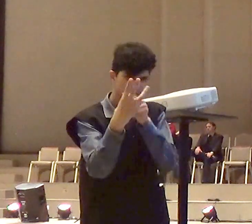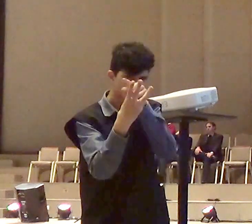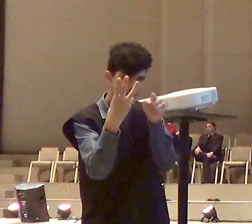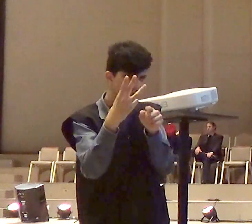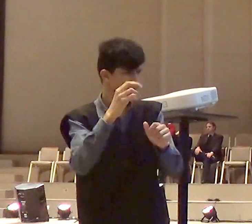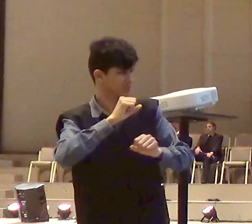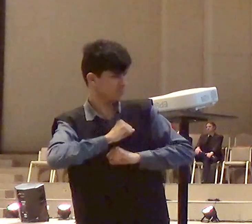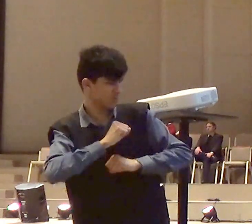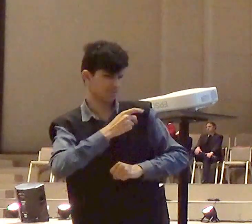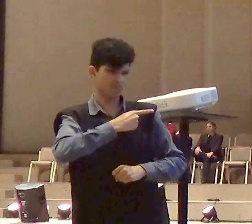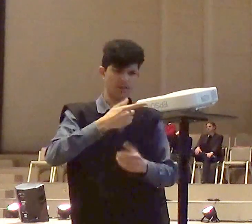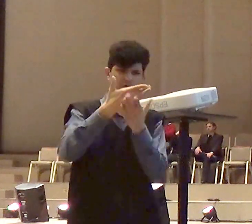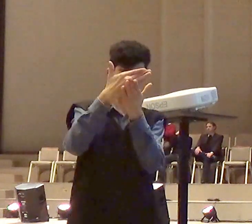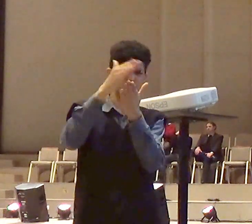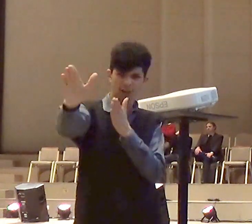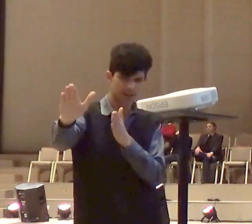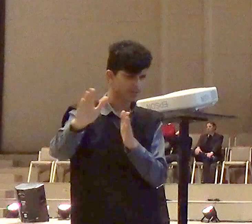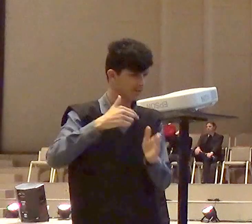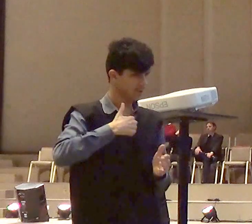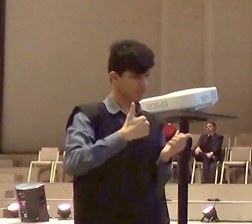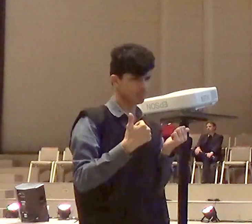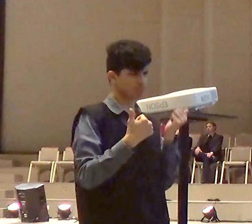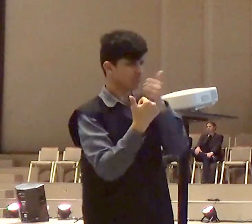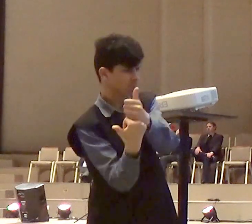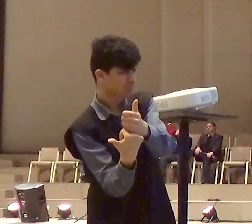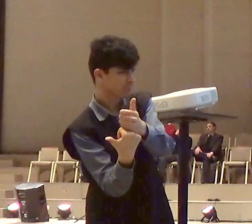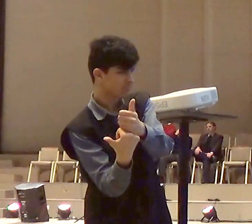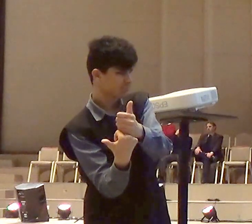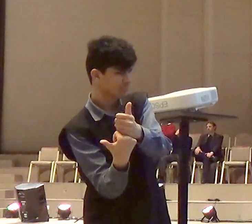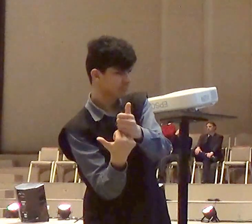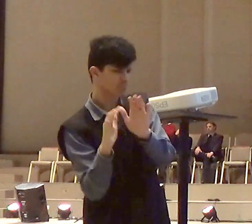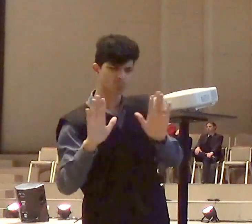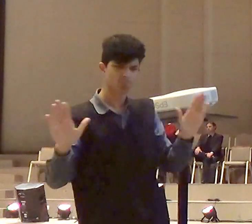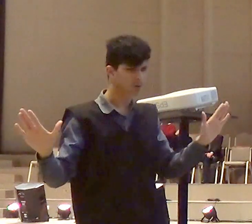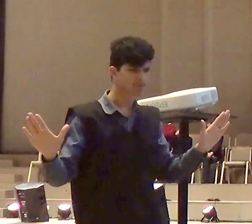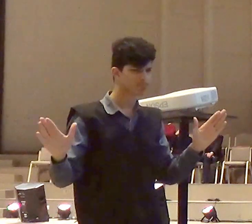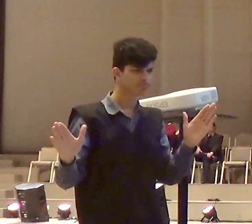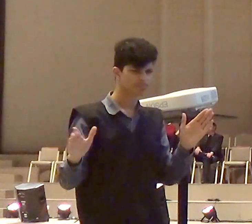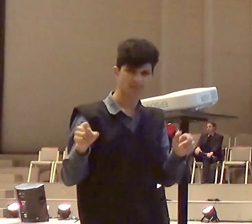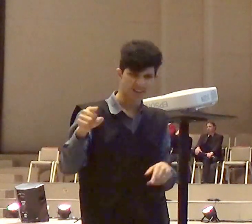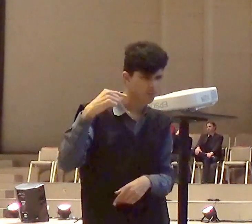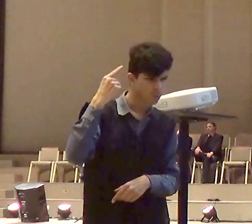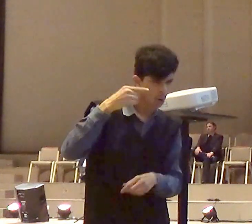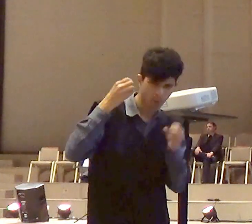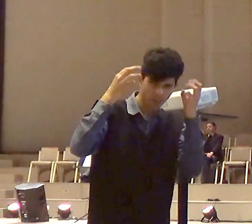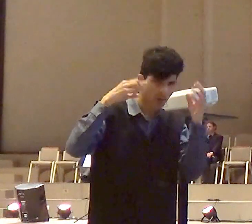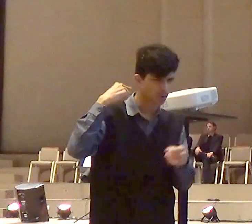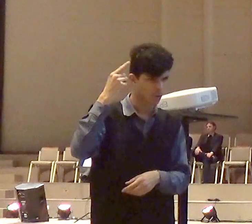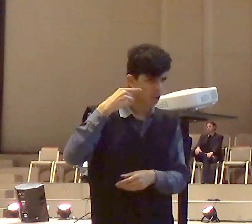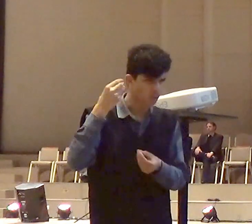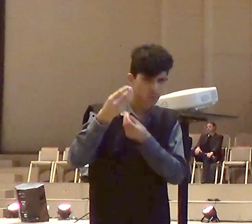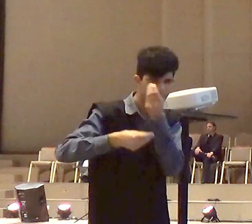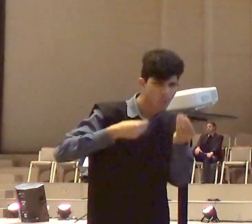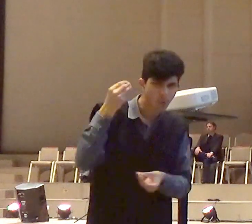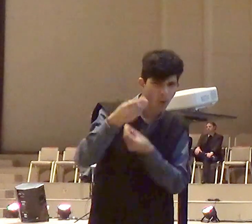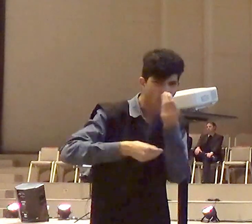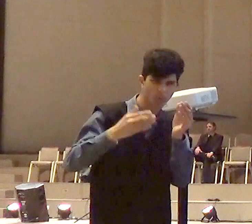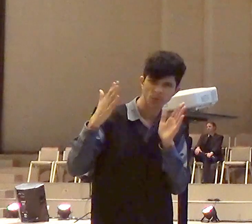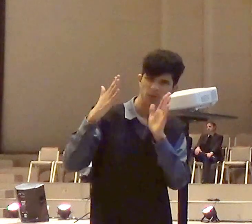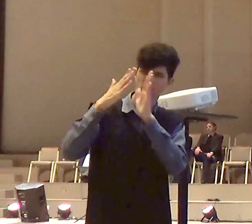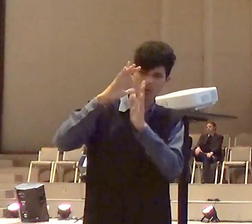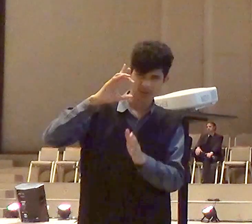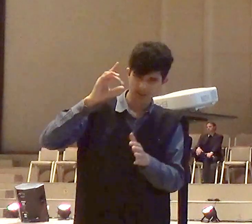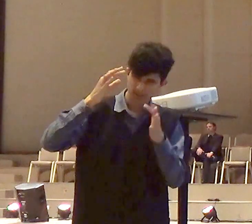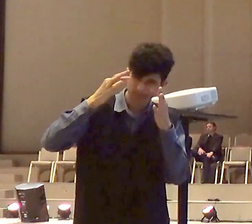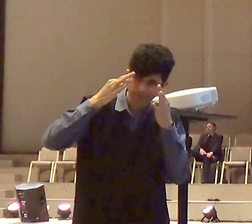final de contas isso é nepotismo tem que resolver cara é doido entra na tenda e fala que Deus